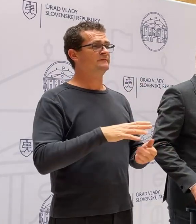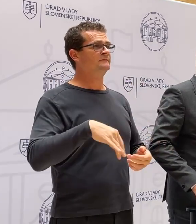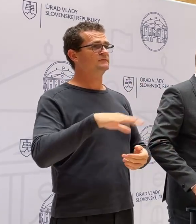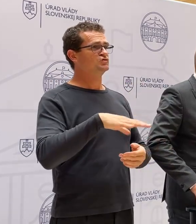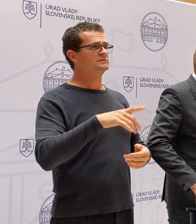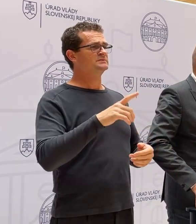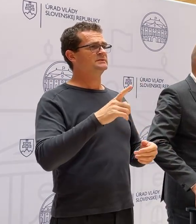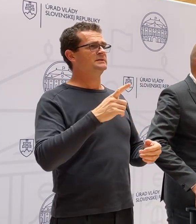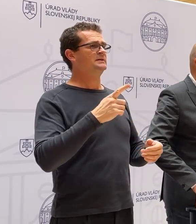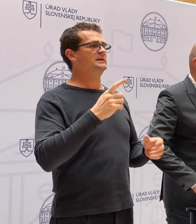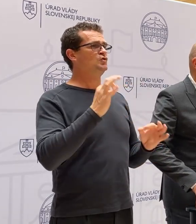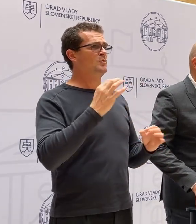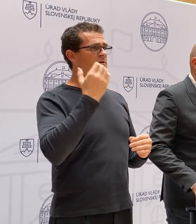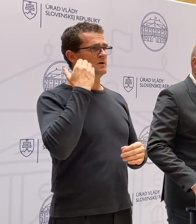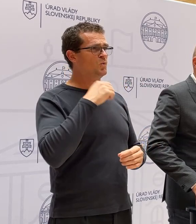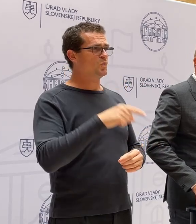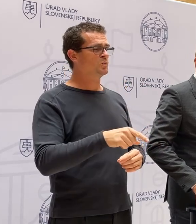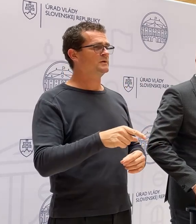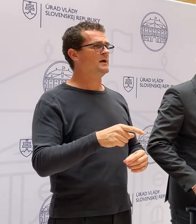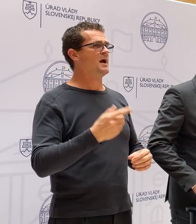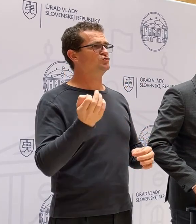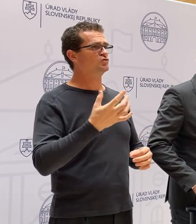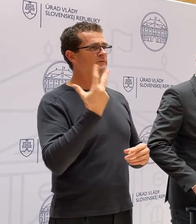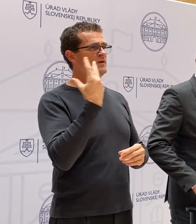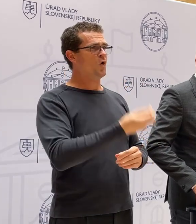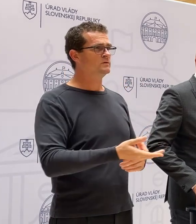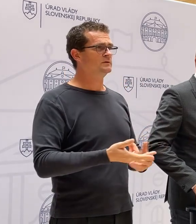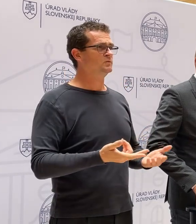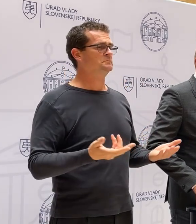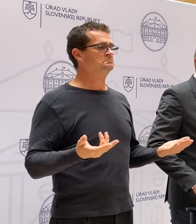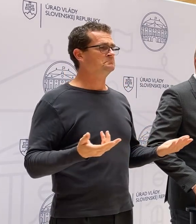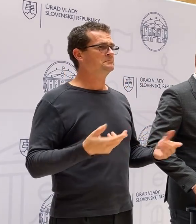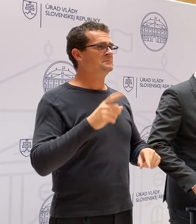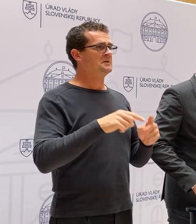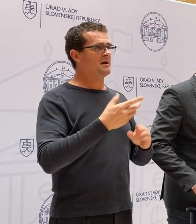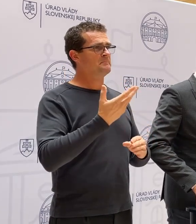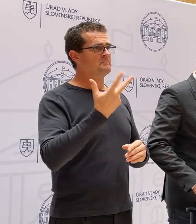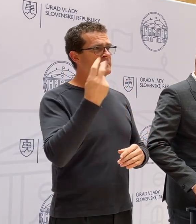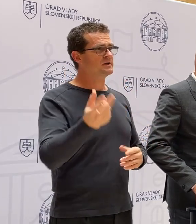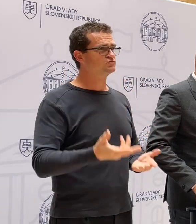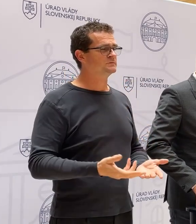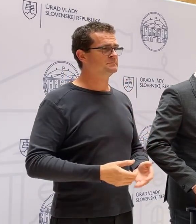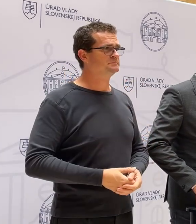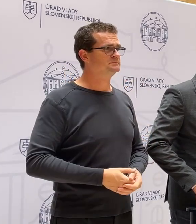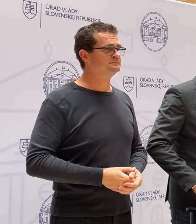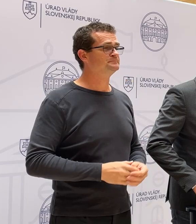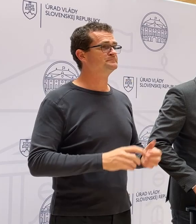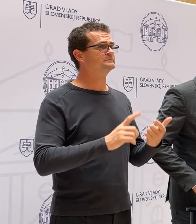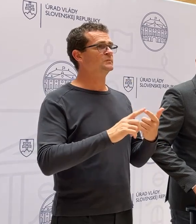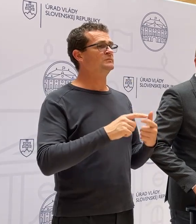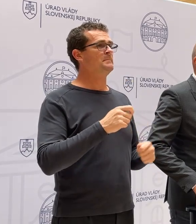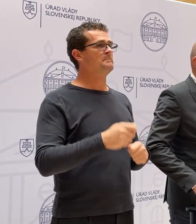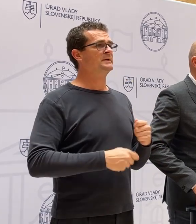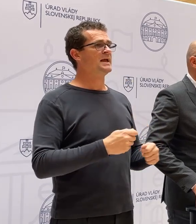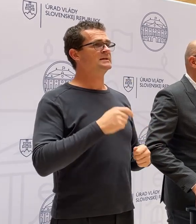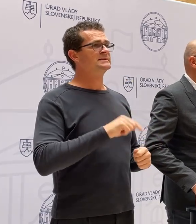schopní, pracovití a zdatní odídu niekam preč. Po druhé, práca